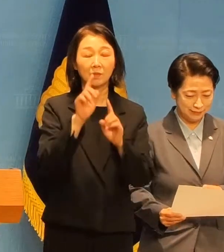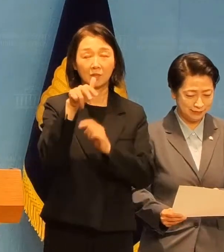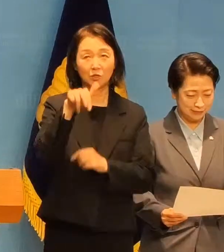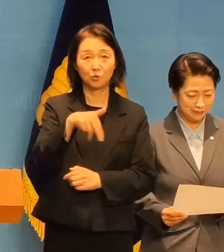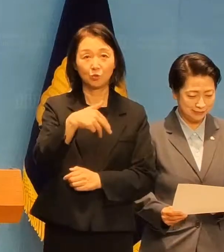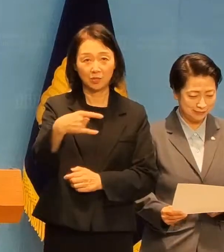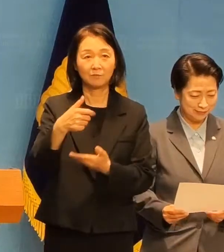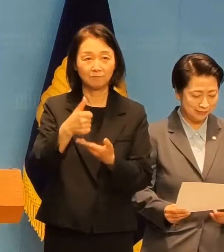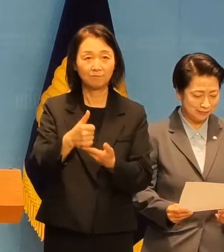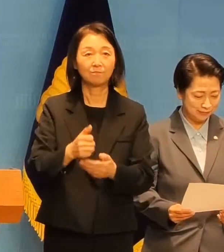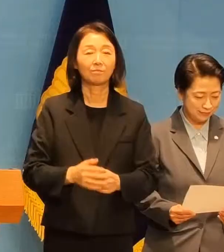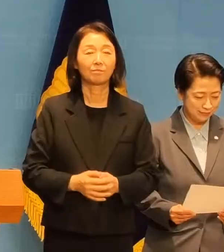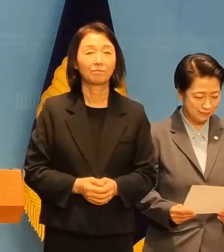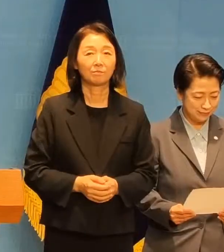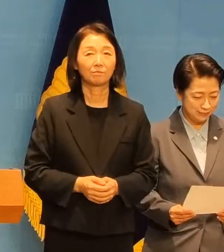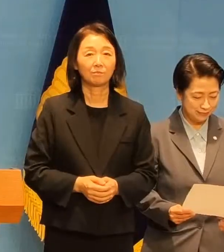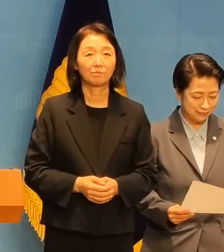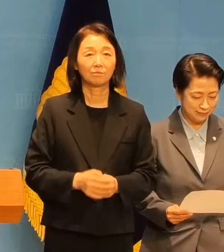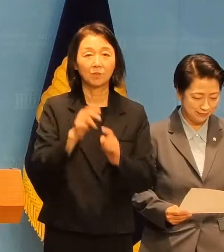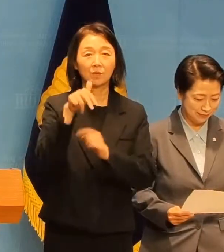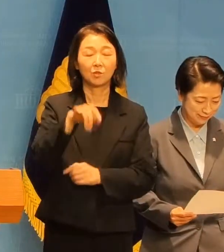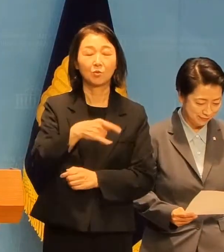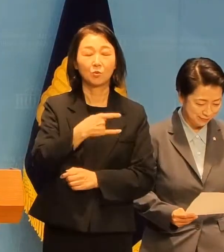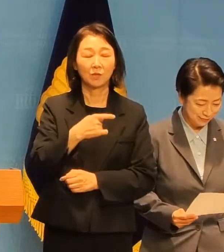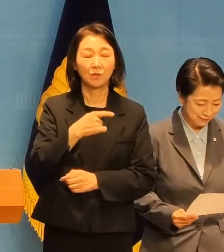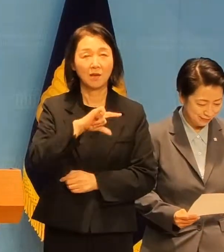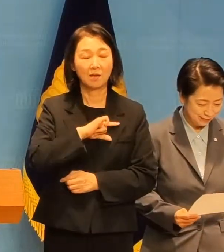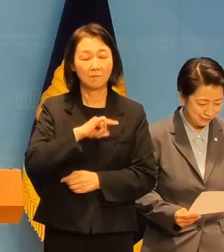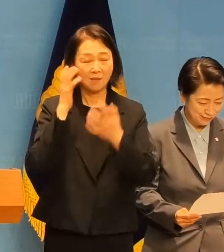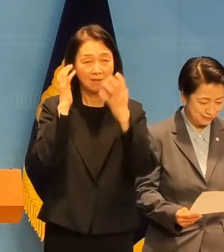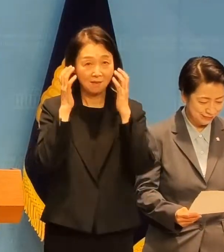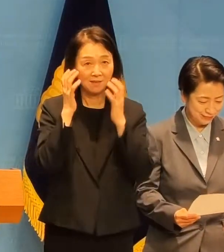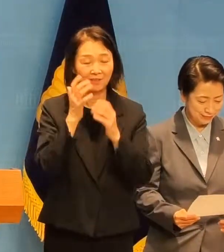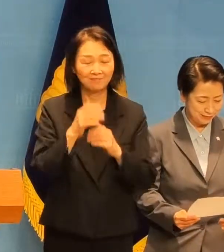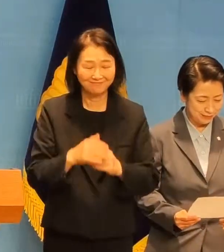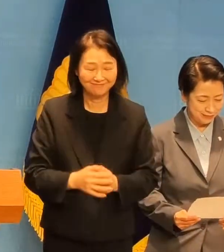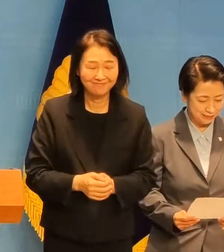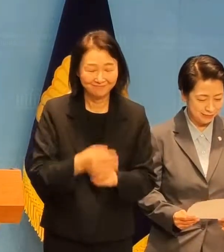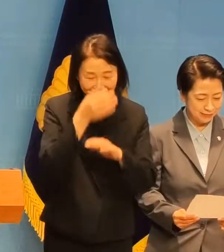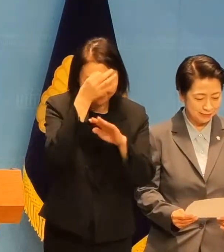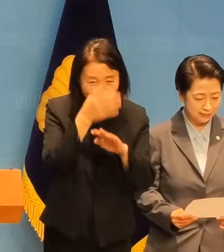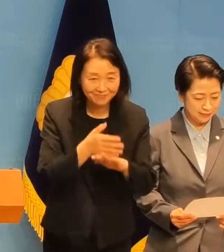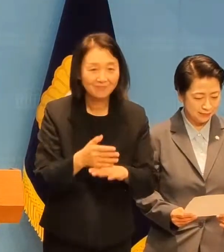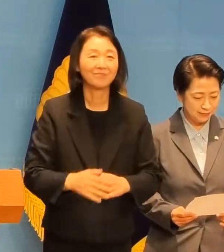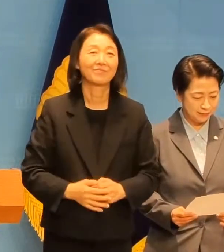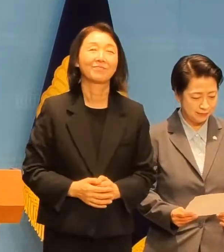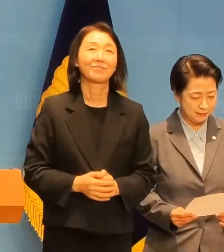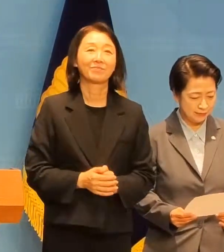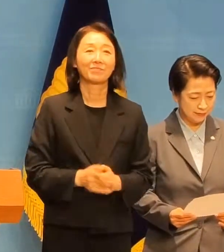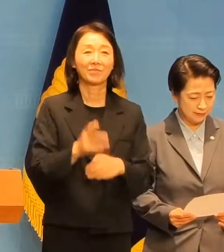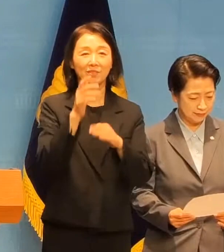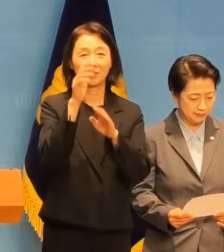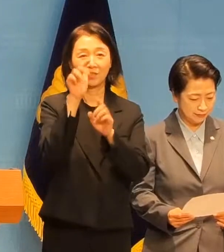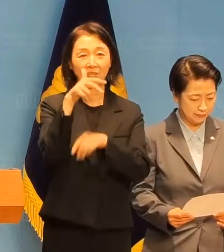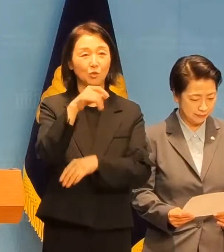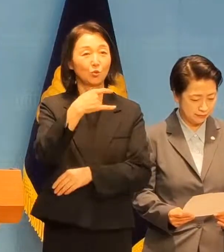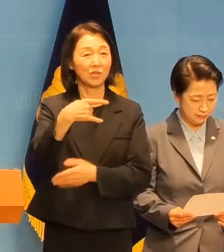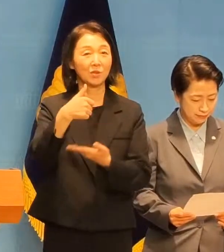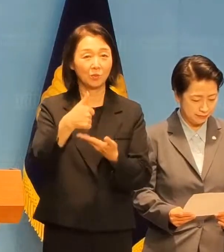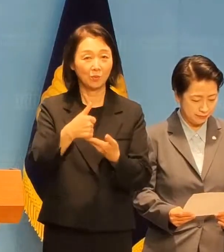이주희 의원님 오셨습니다. 이주일가 계속 헷갈려가지고 저도 죄송합니다. 이주희 의원님